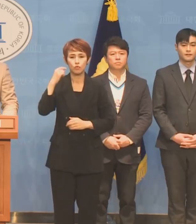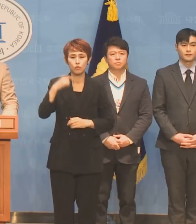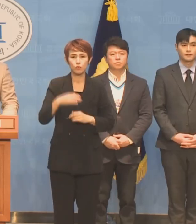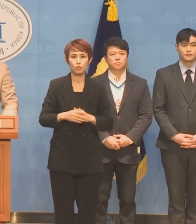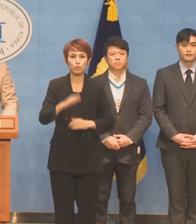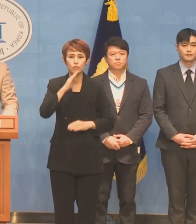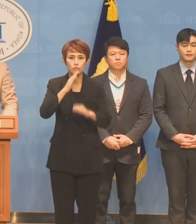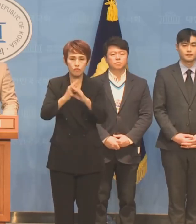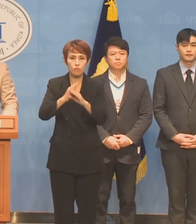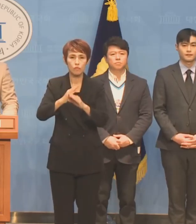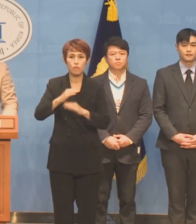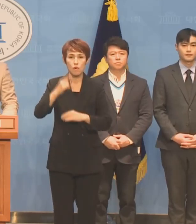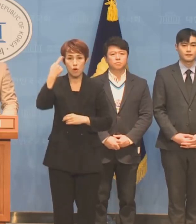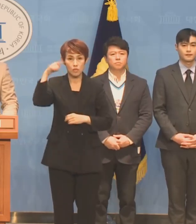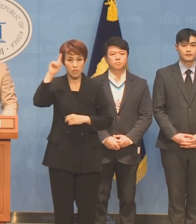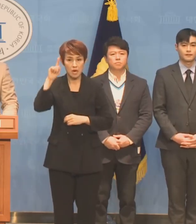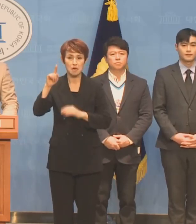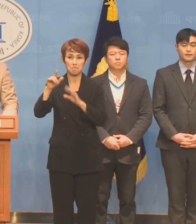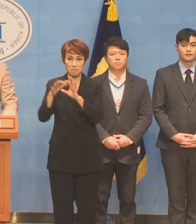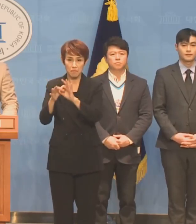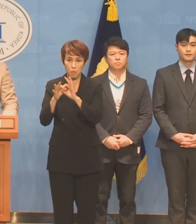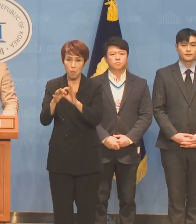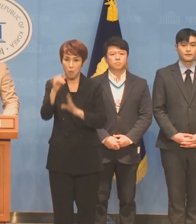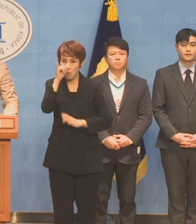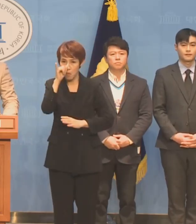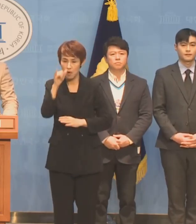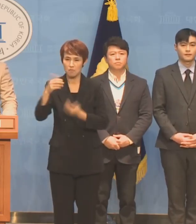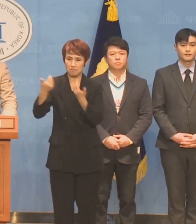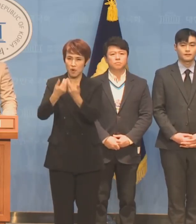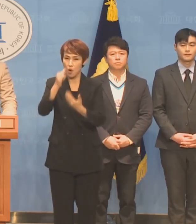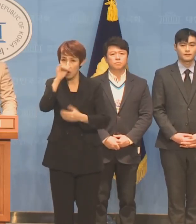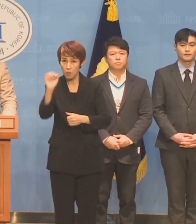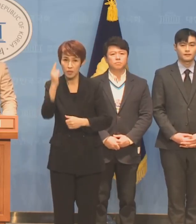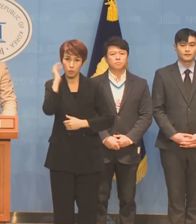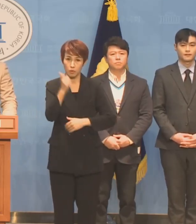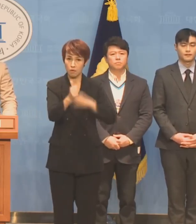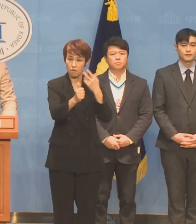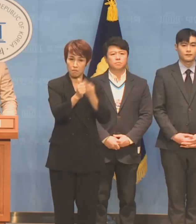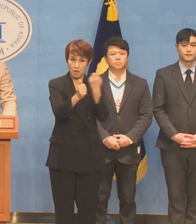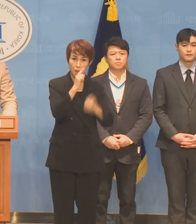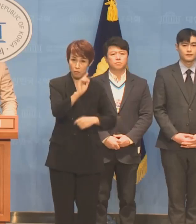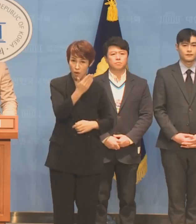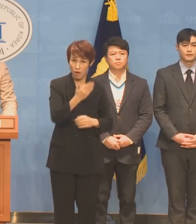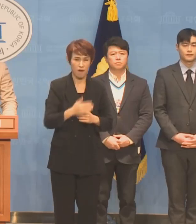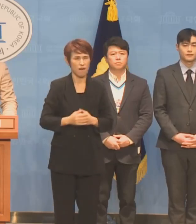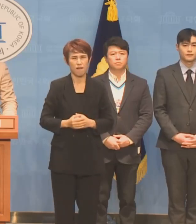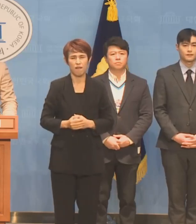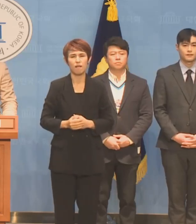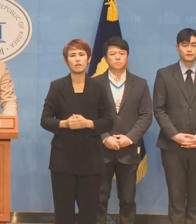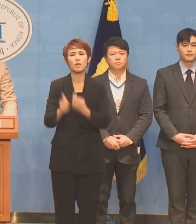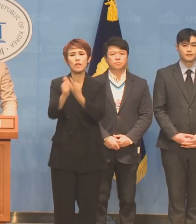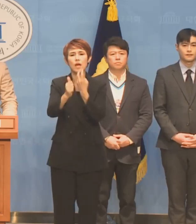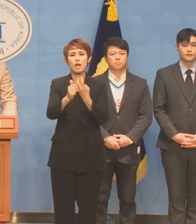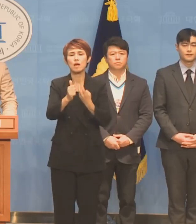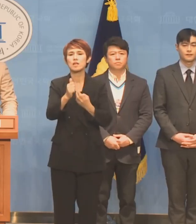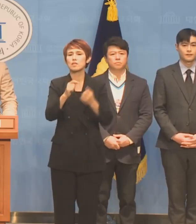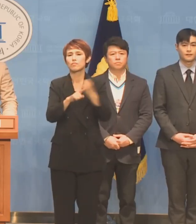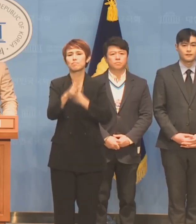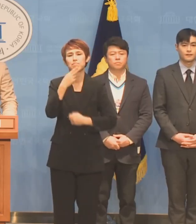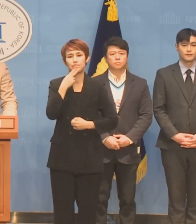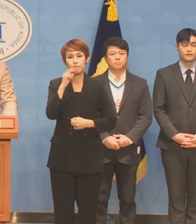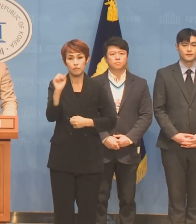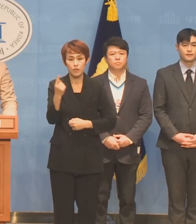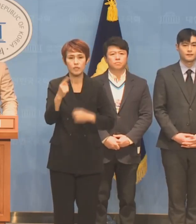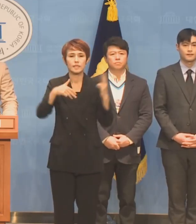적시하여 대통령을 탄핵한다는 게 말이 됩니까? 이에 탄핵 소추안 자체의 이유가 되지 않음에 2차